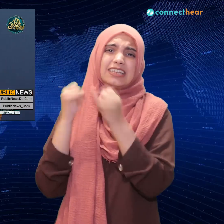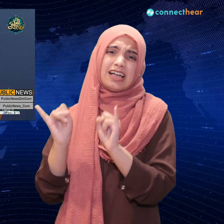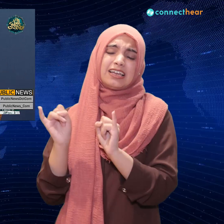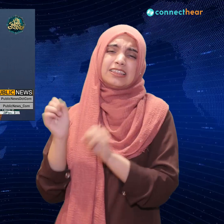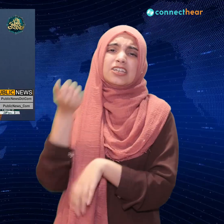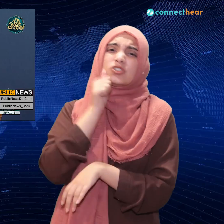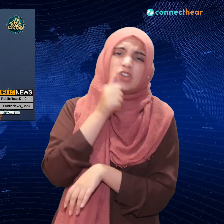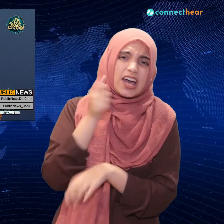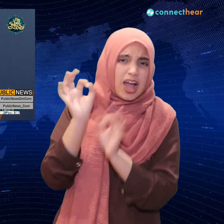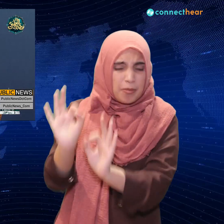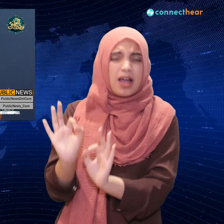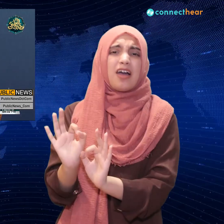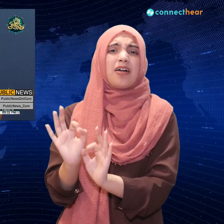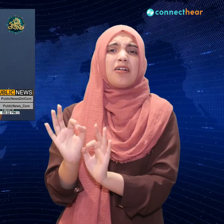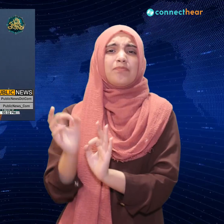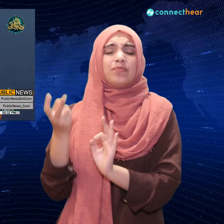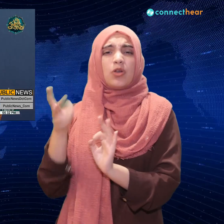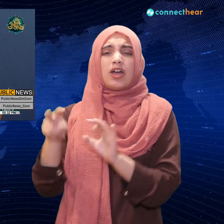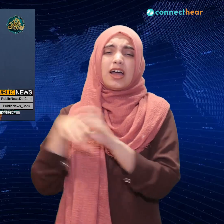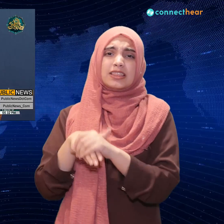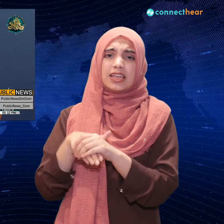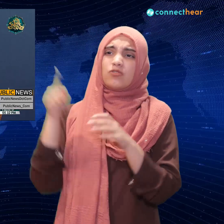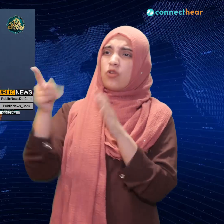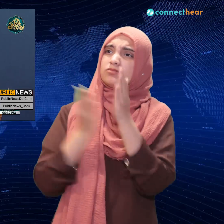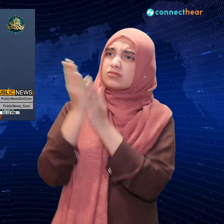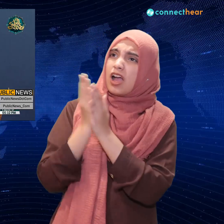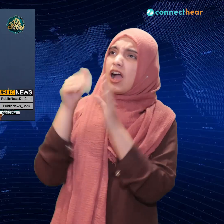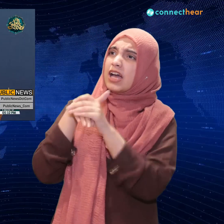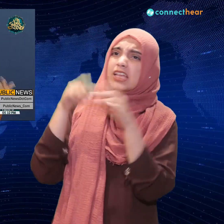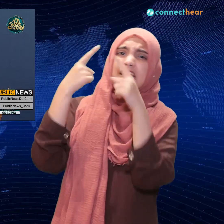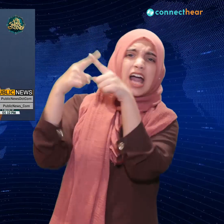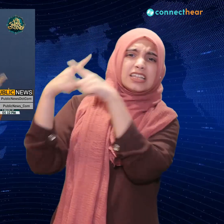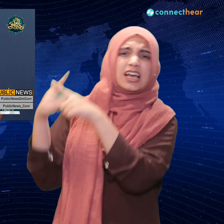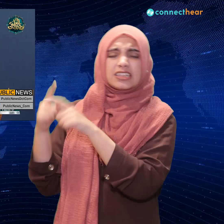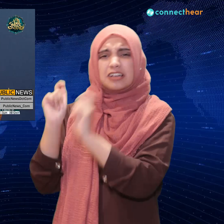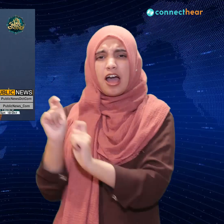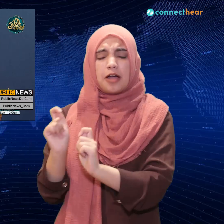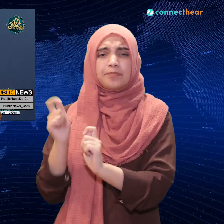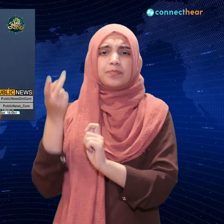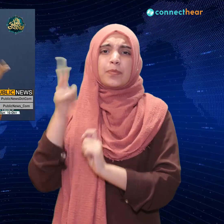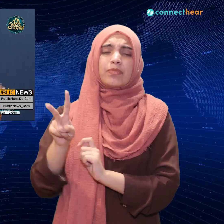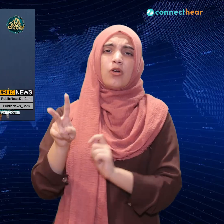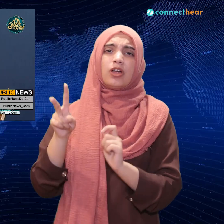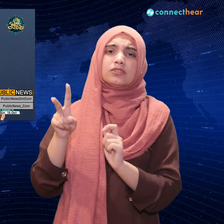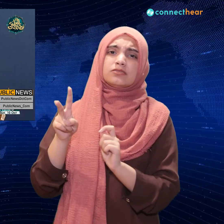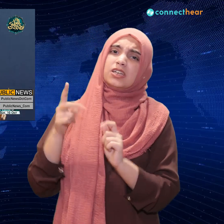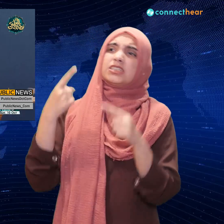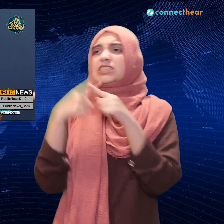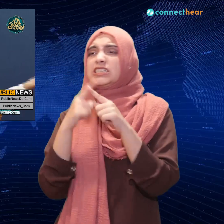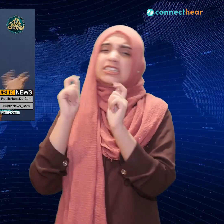الکوہولک بنتے ہوئے، پھر کلینک میں جاتا تھا اپنے آپ کو، پھر وہ صاف ہو کے پھر واپس آتا تھا، پھر چلا جاتا